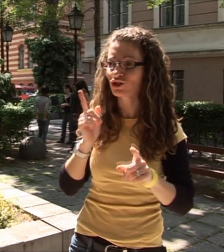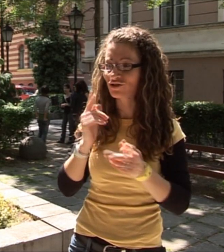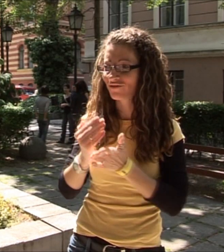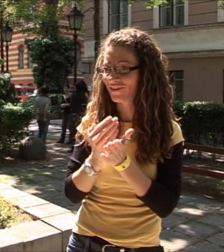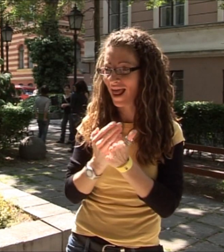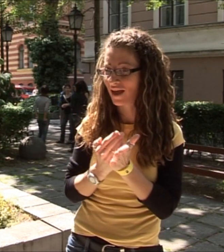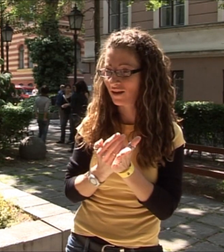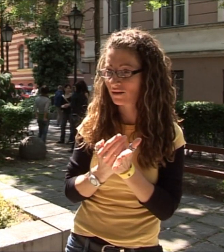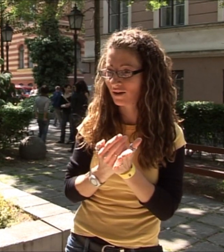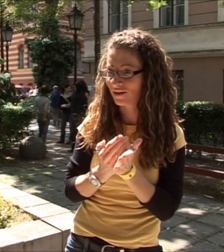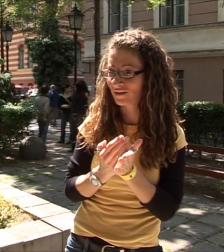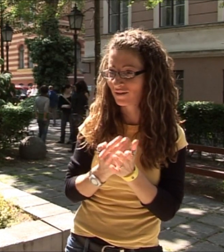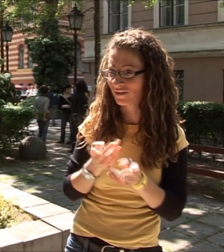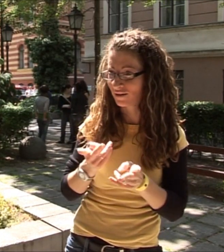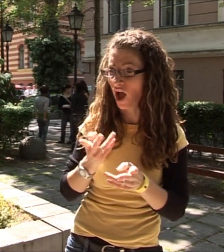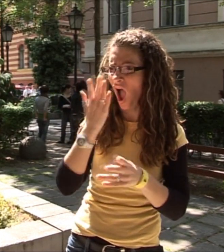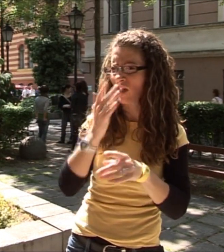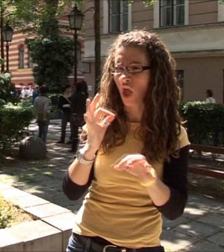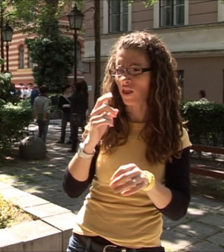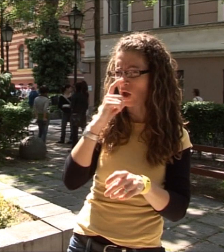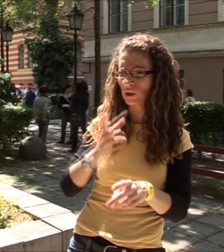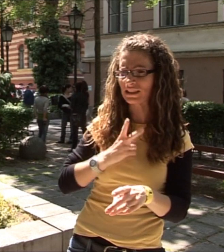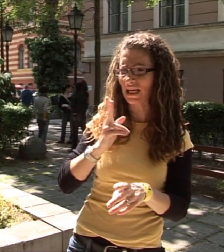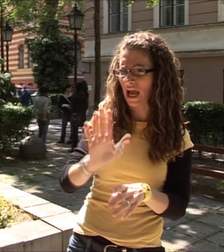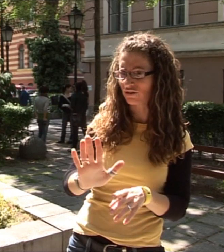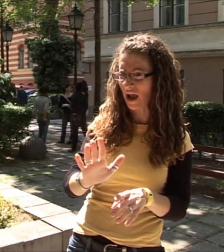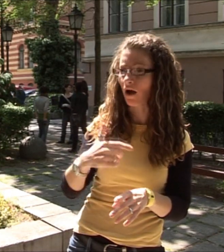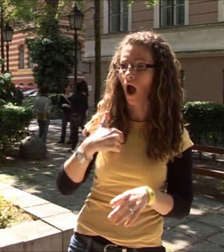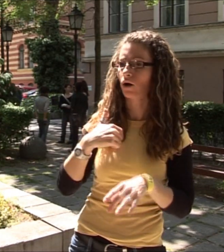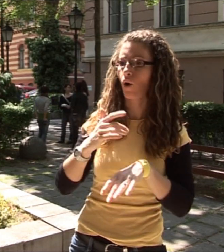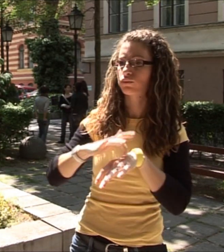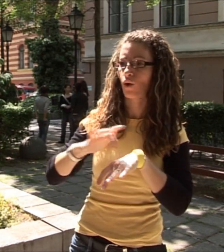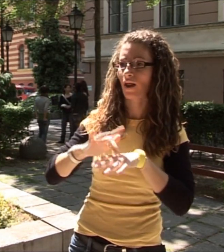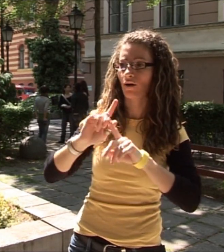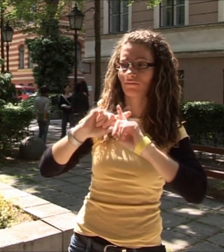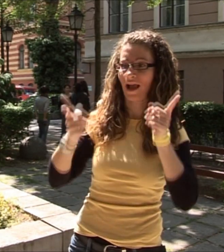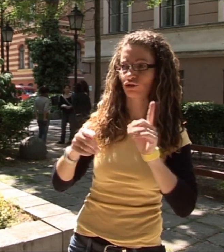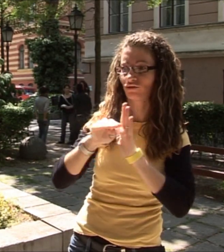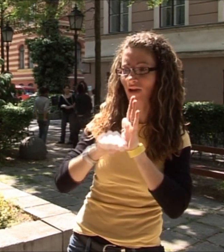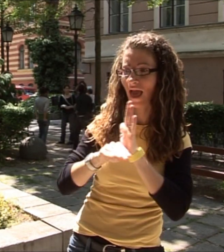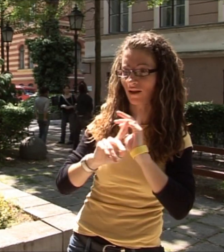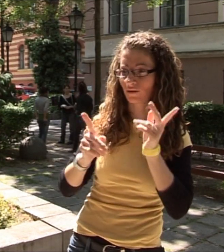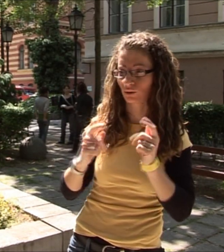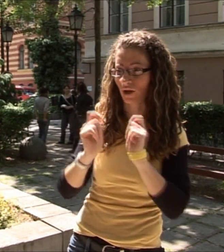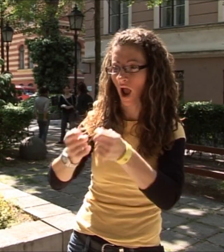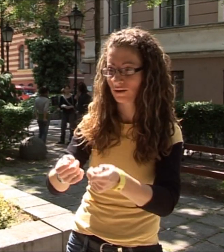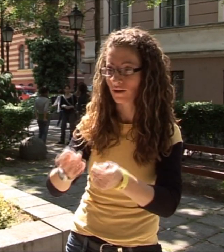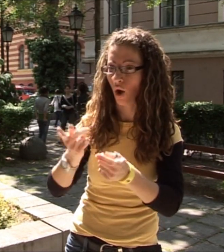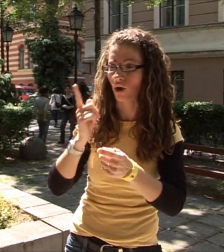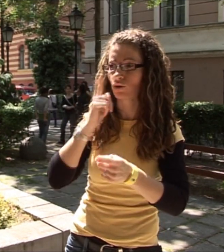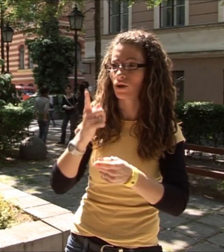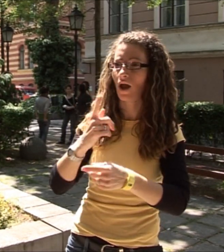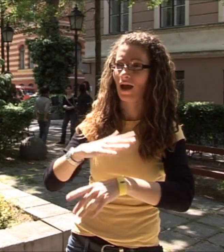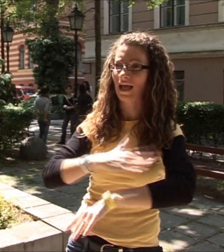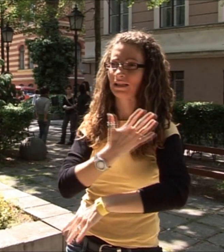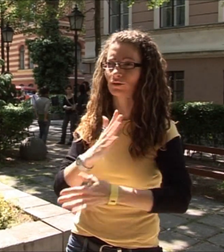egy pozitív vicces feladatot adni ha nagyon rossz kedve van akkor próbálok más feladatot adni neki hogy